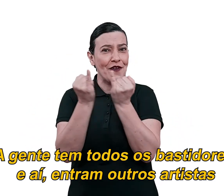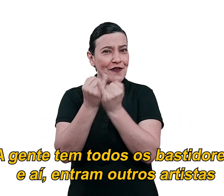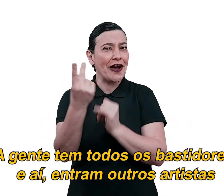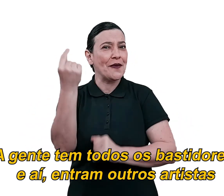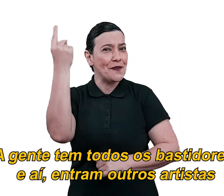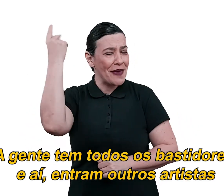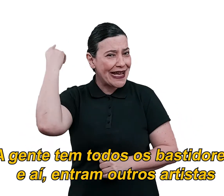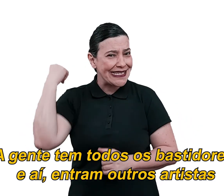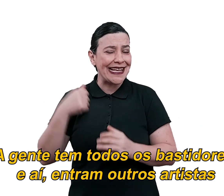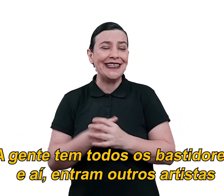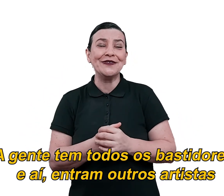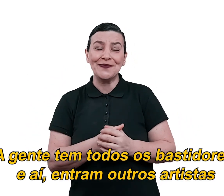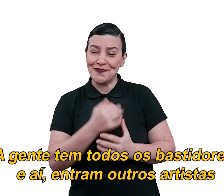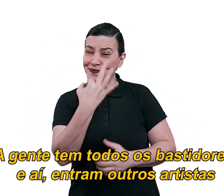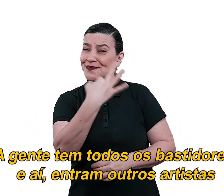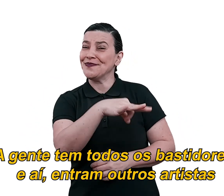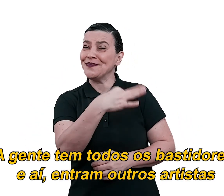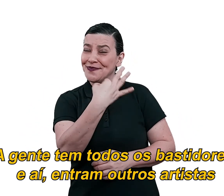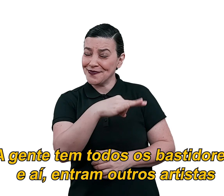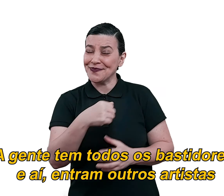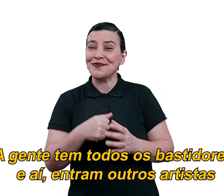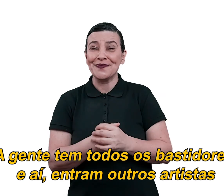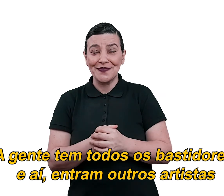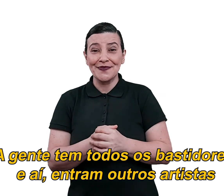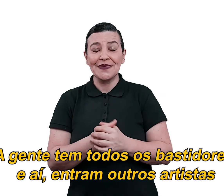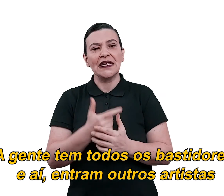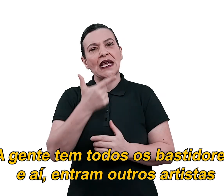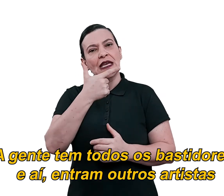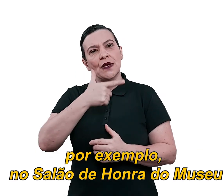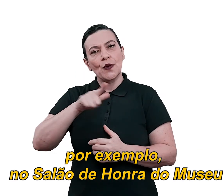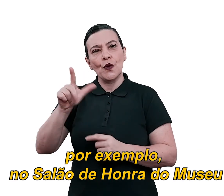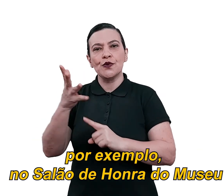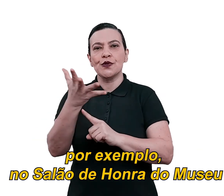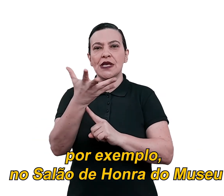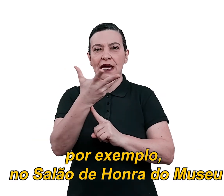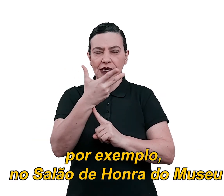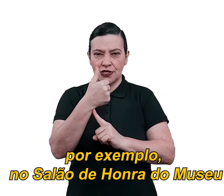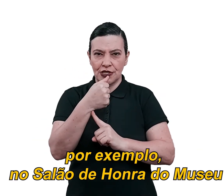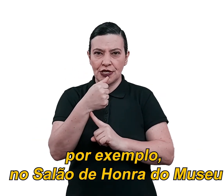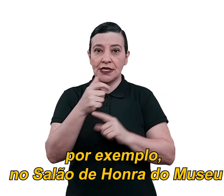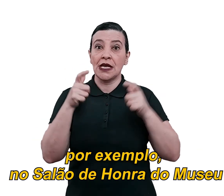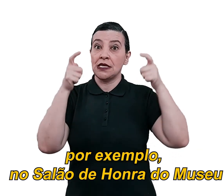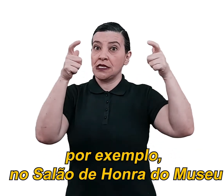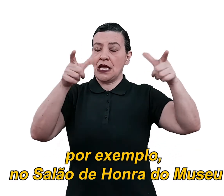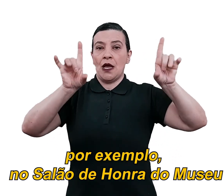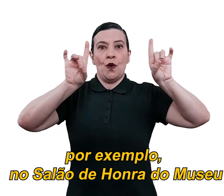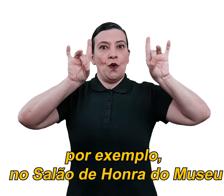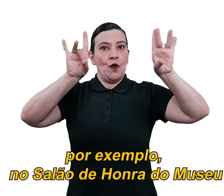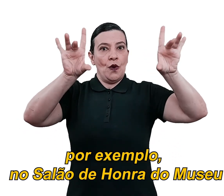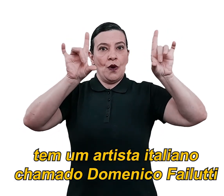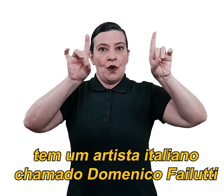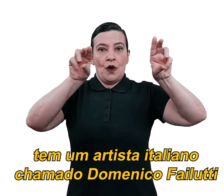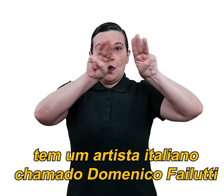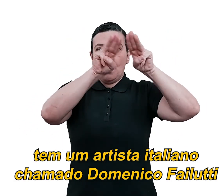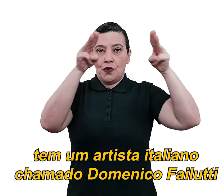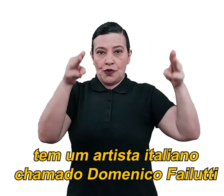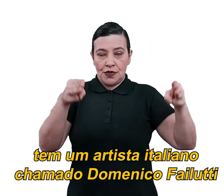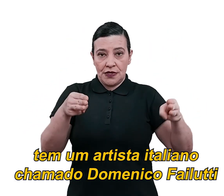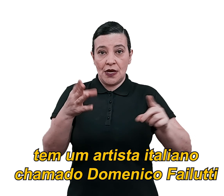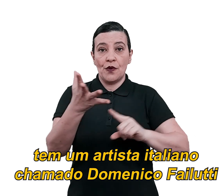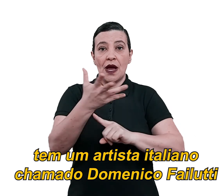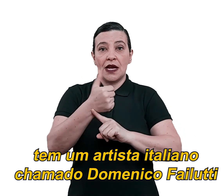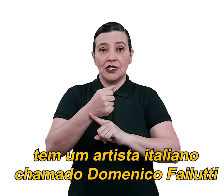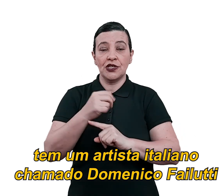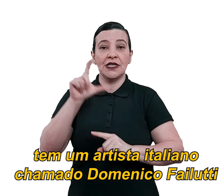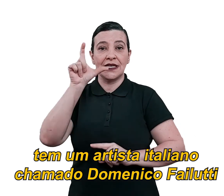A gente tem todos uns bastidores e aí entram outros artistas, por exemplo, salão de honra do museu tem um artista